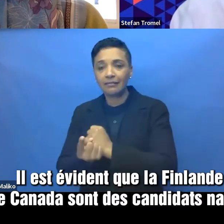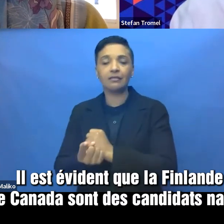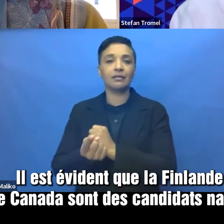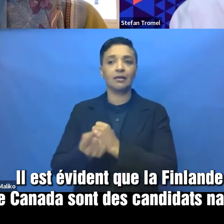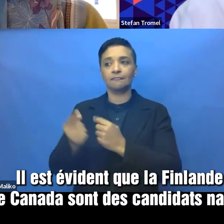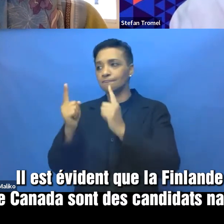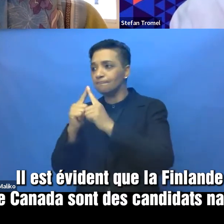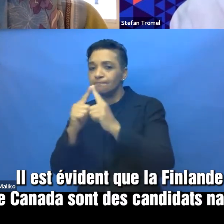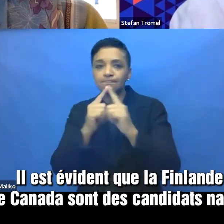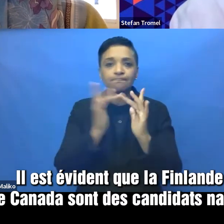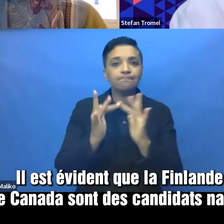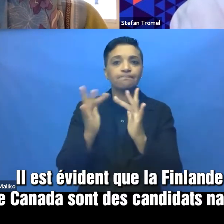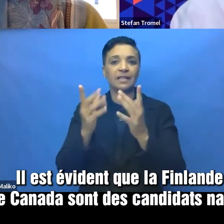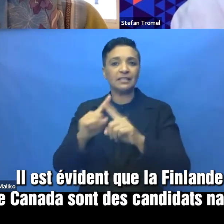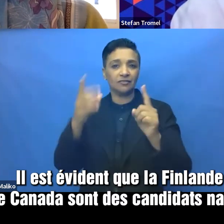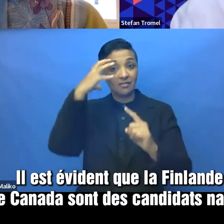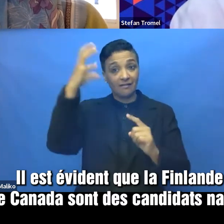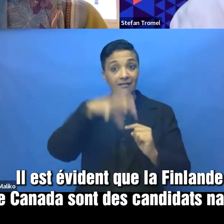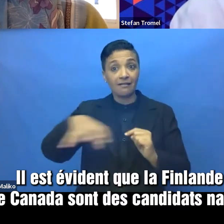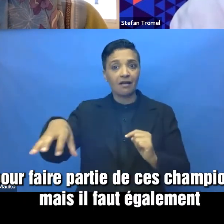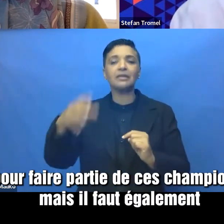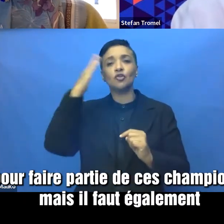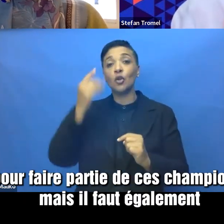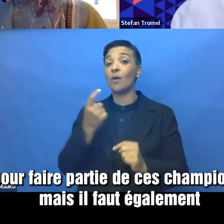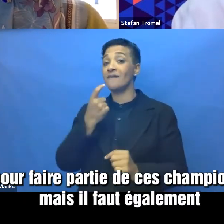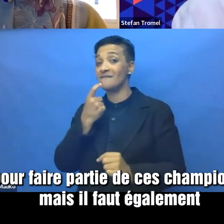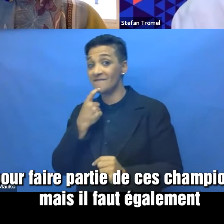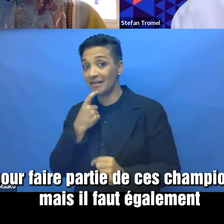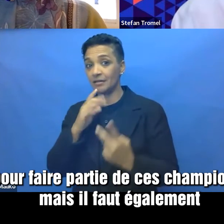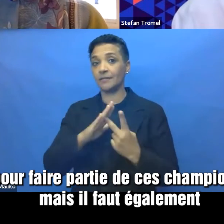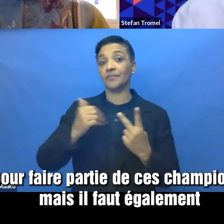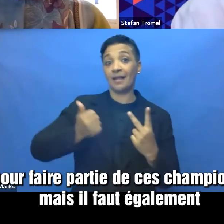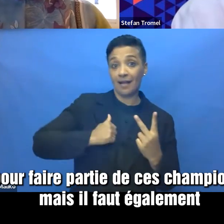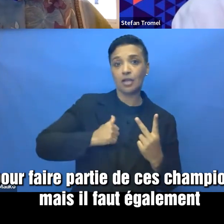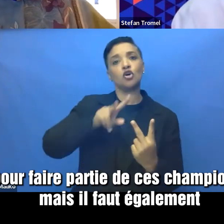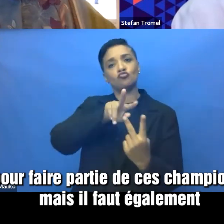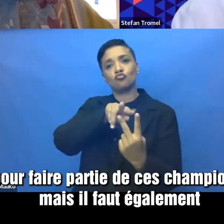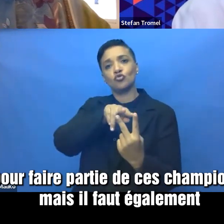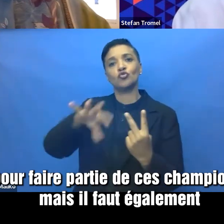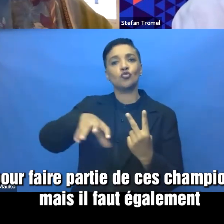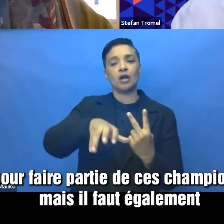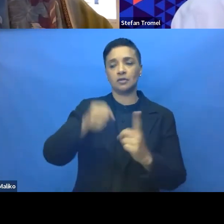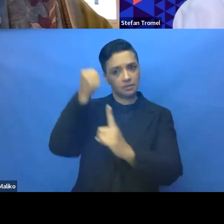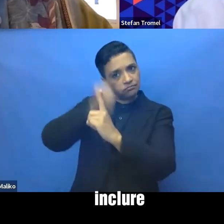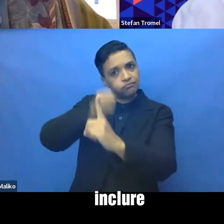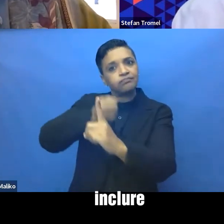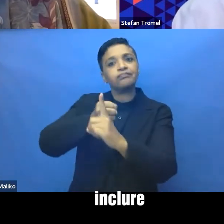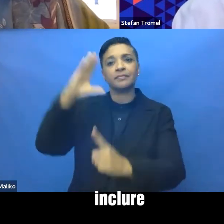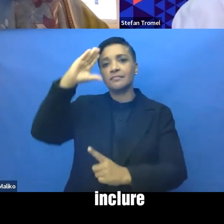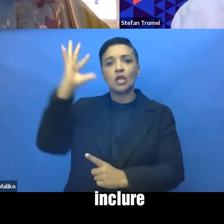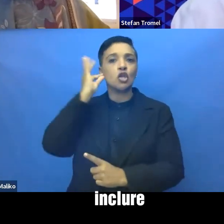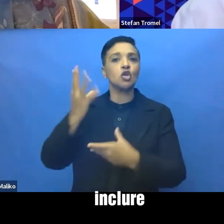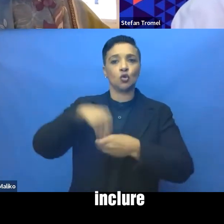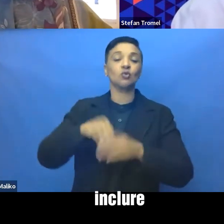de d'autres contextes. Il est évident que la Finlande et le Canada sont des candidats naturels pour